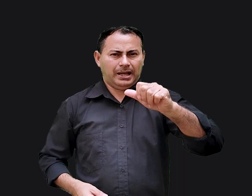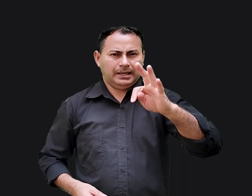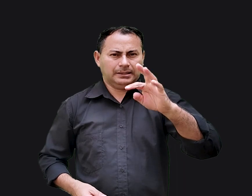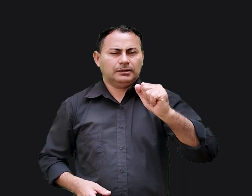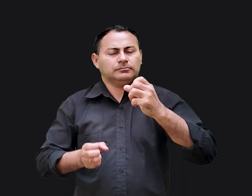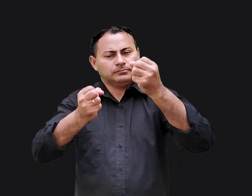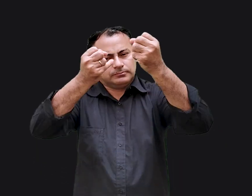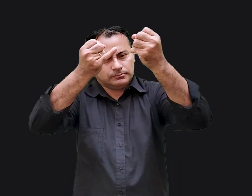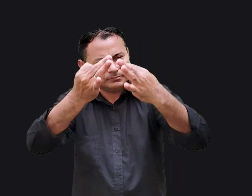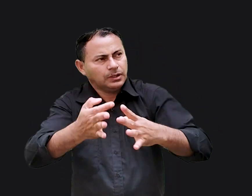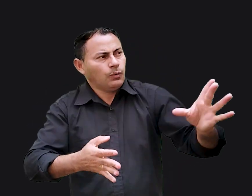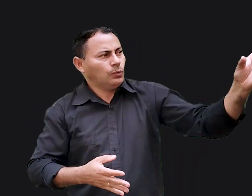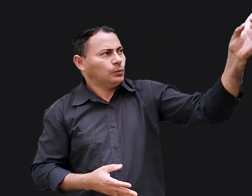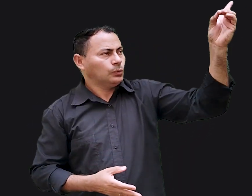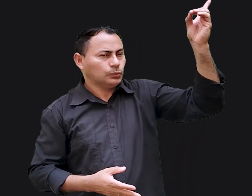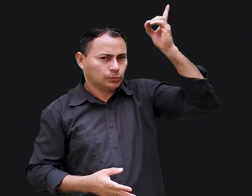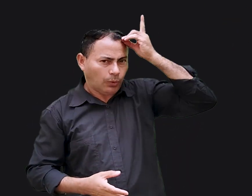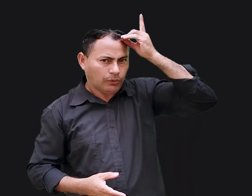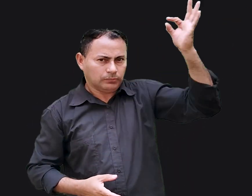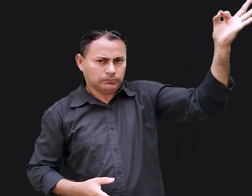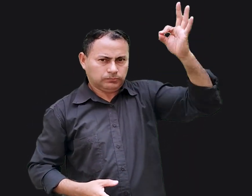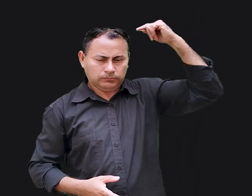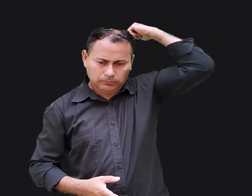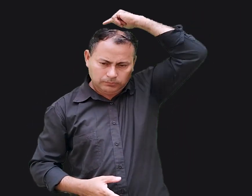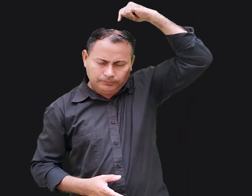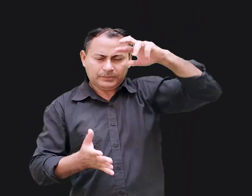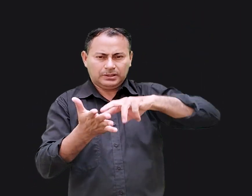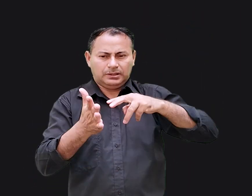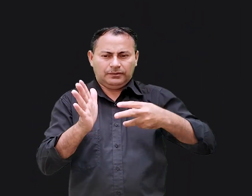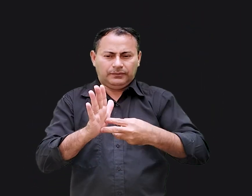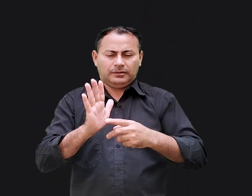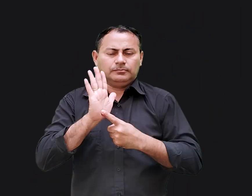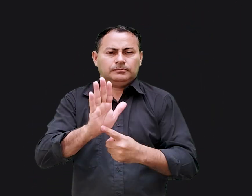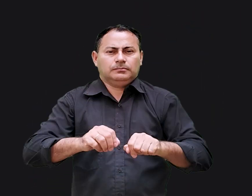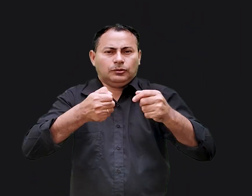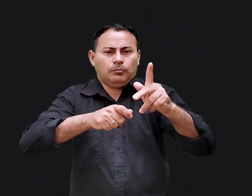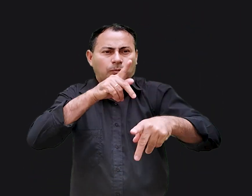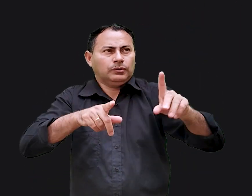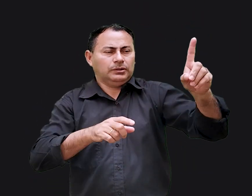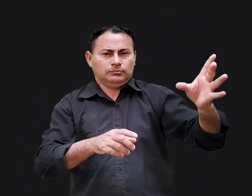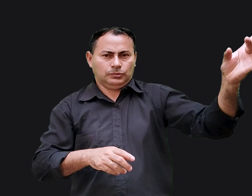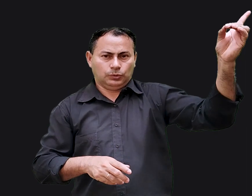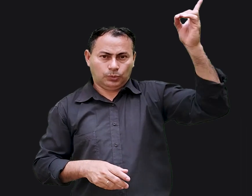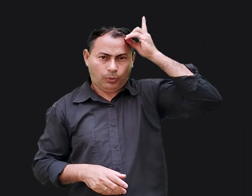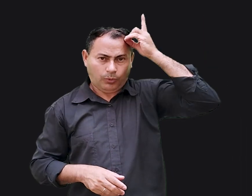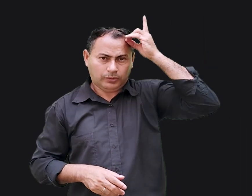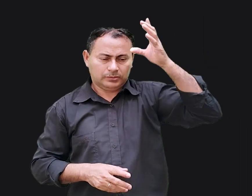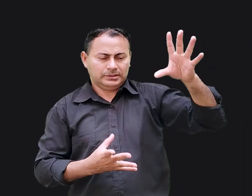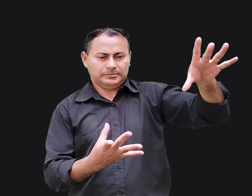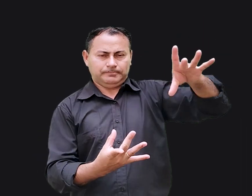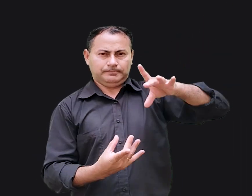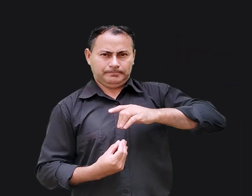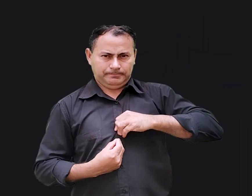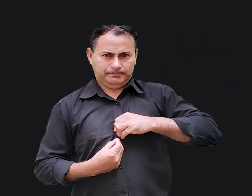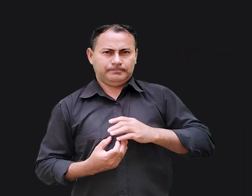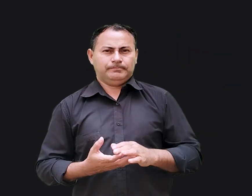palavra que descreve os dons do Espírito, o que significa que o Espírito Santo se expressa dando ao povo de Deus dons espirituais.